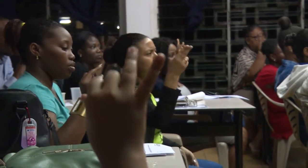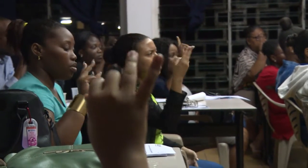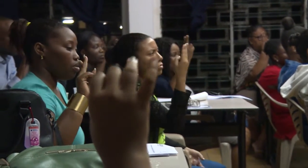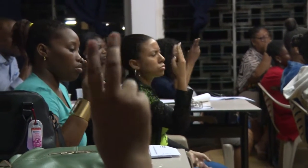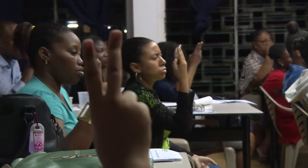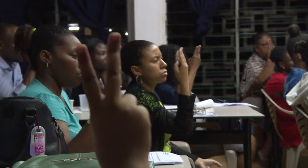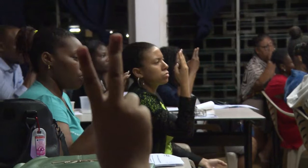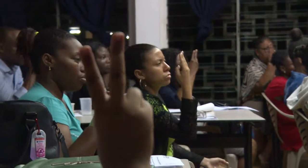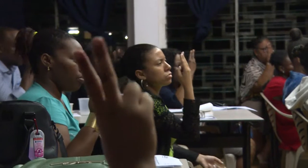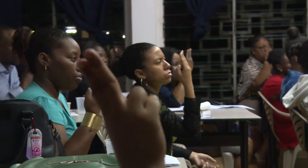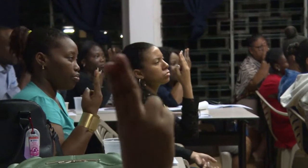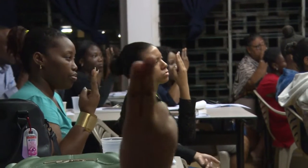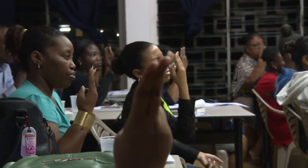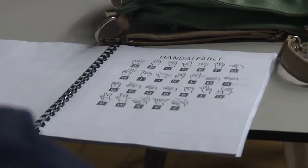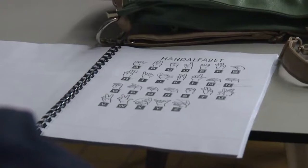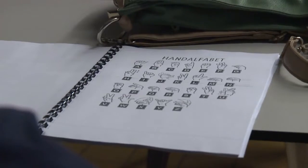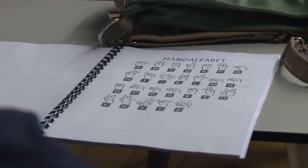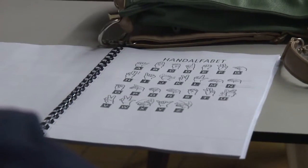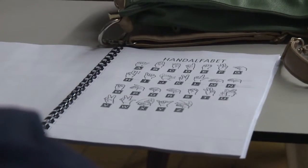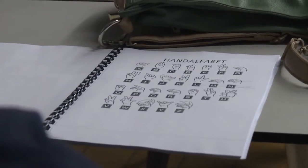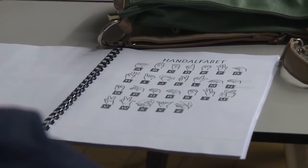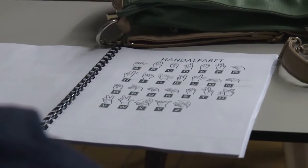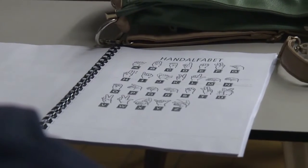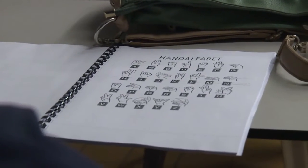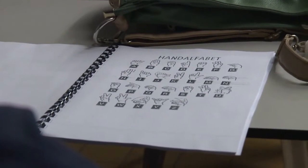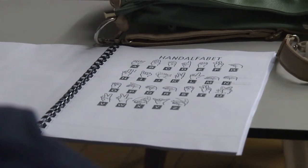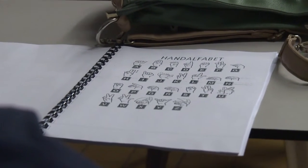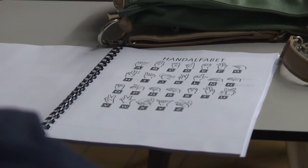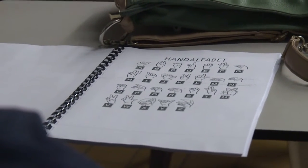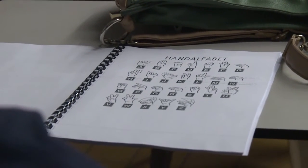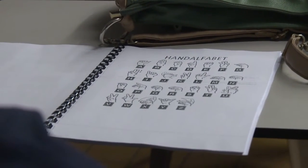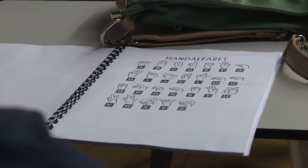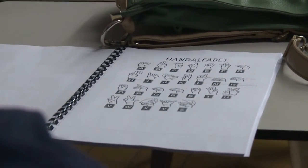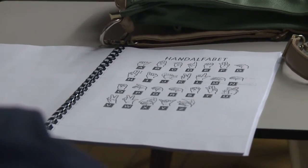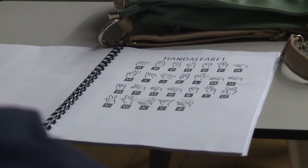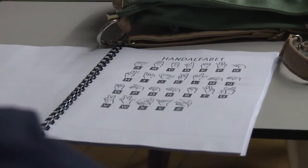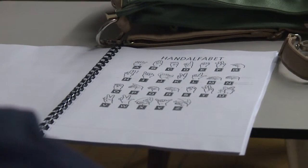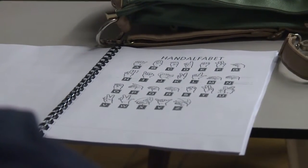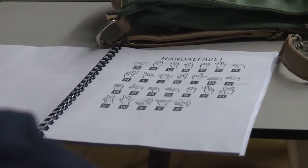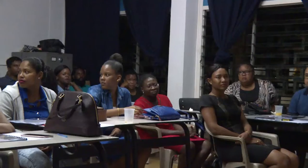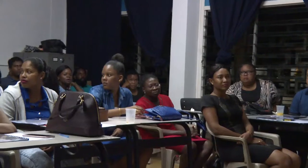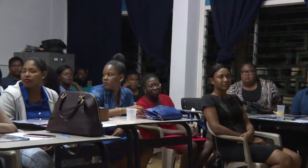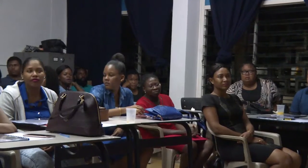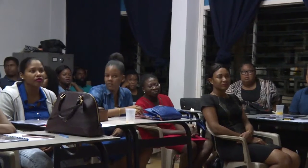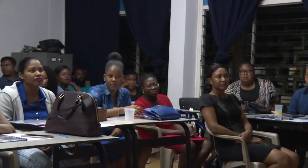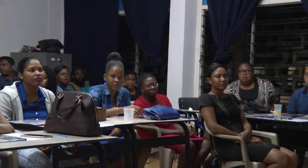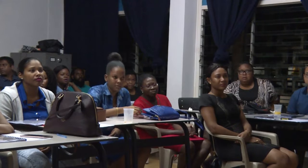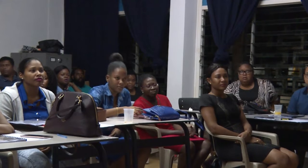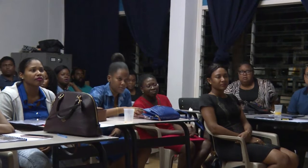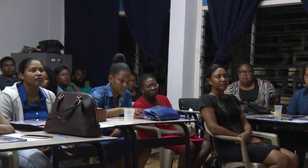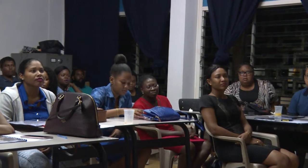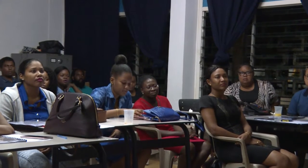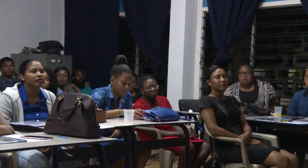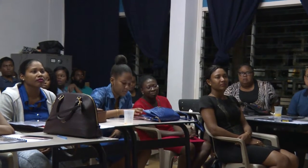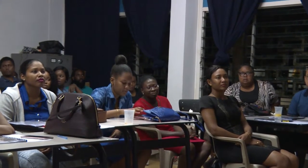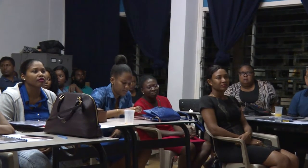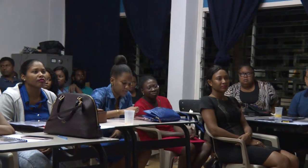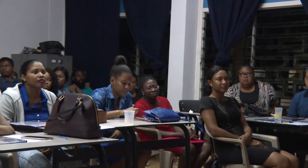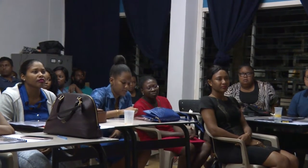wil er echt bij zijn. Anderen hebben gevraagd, komt er een vervolg en zo. Dus dat gaan we sowieso even bespreken met de commissie. Gaan